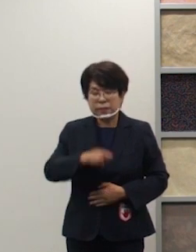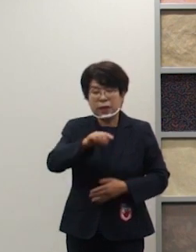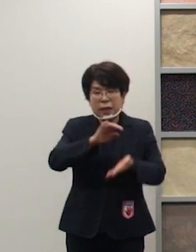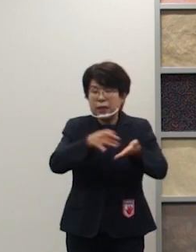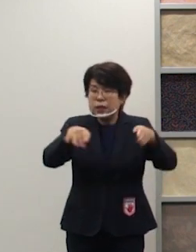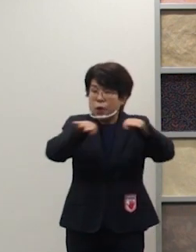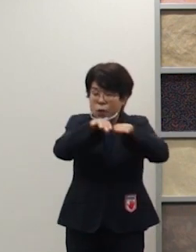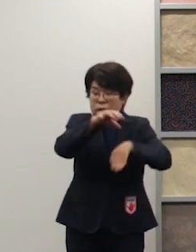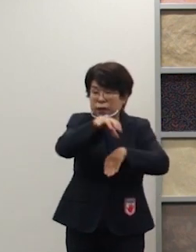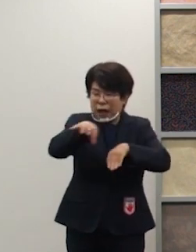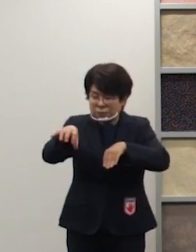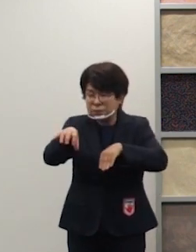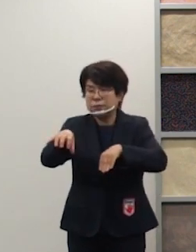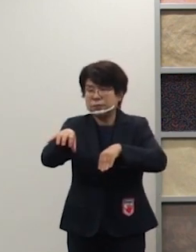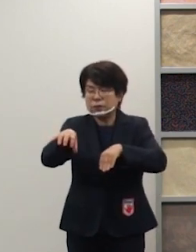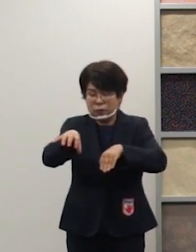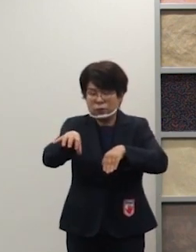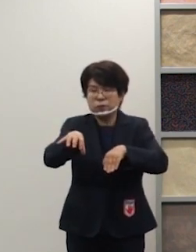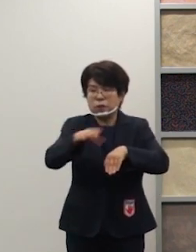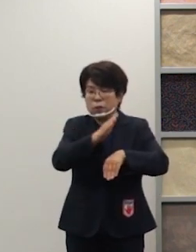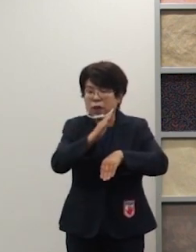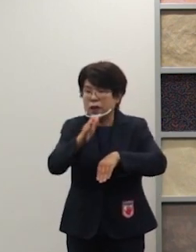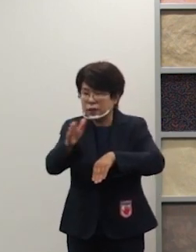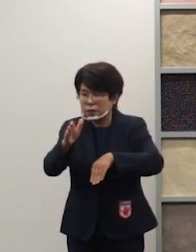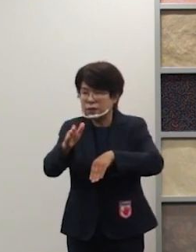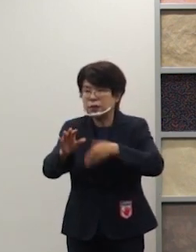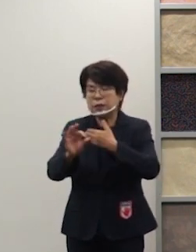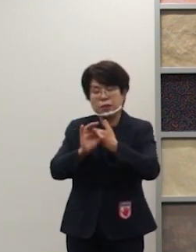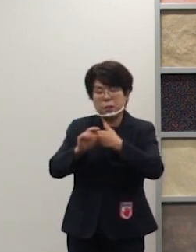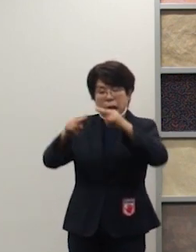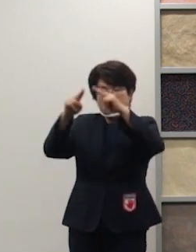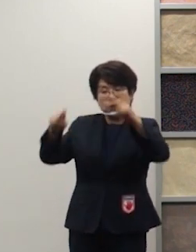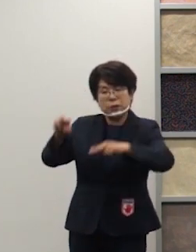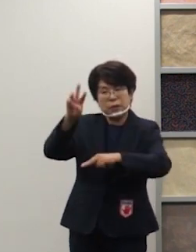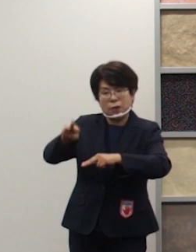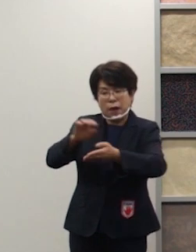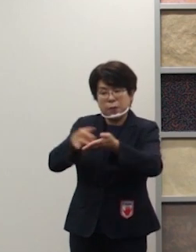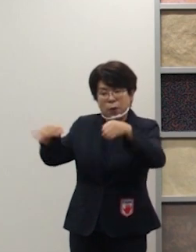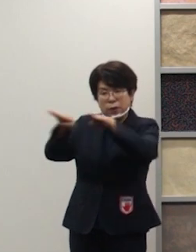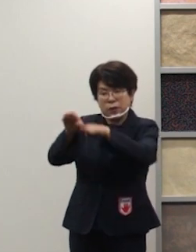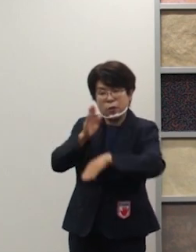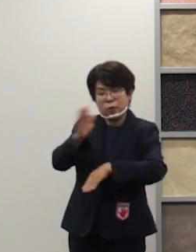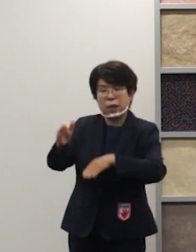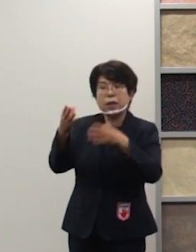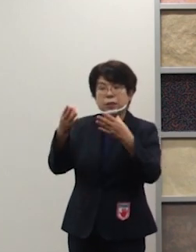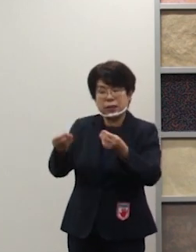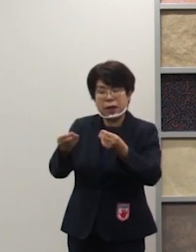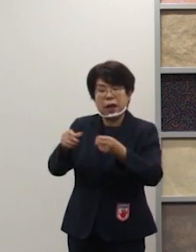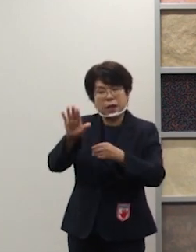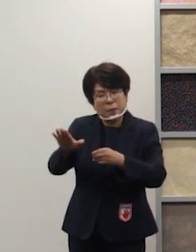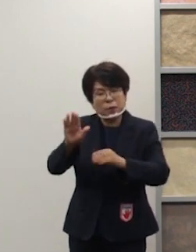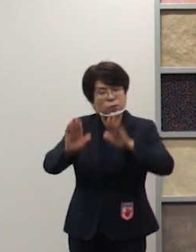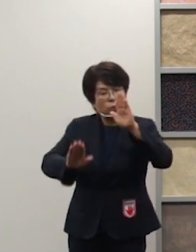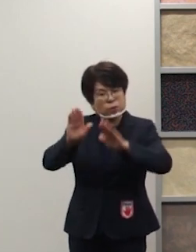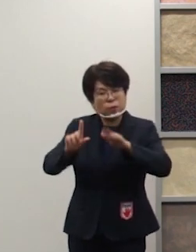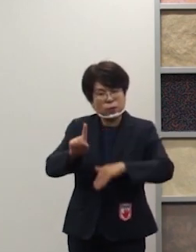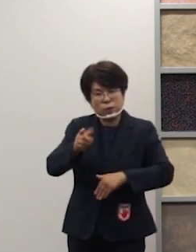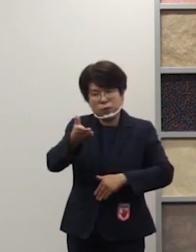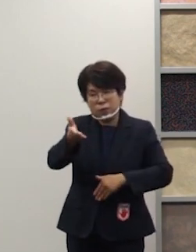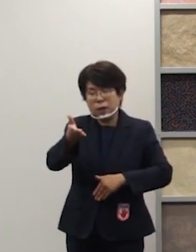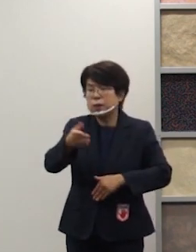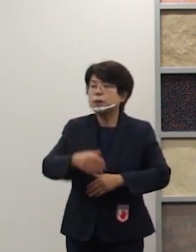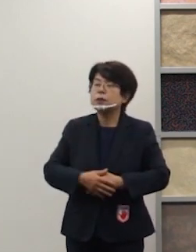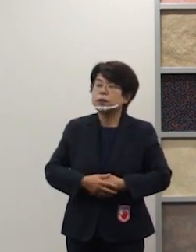は藤川病院に指定したかったんですけれども、現状の取り込みはどういう状況になってますでしょう